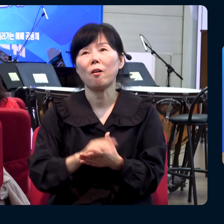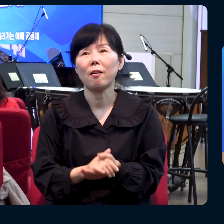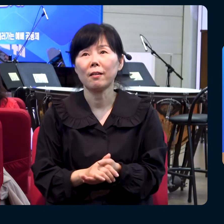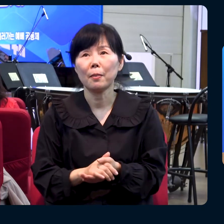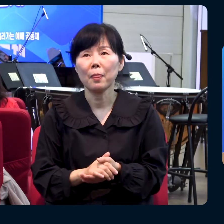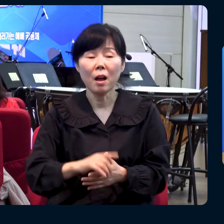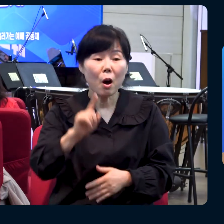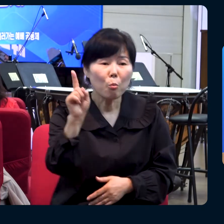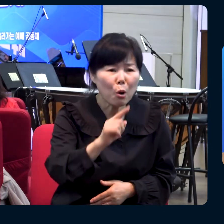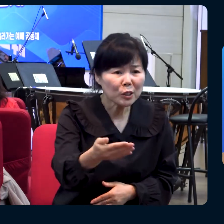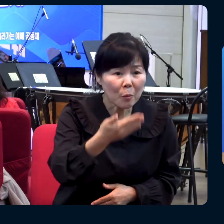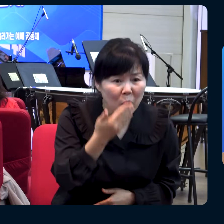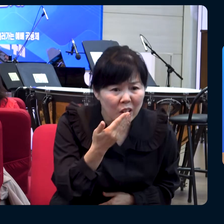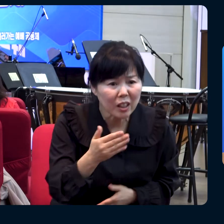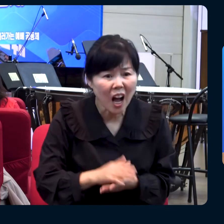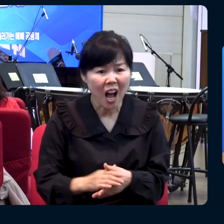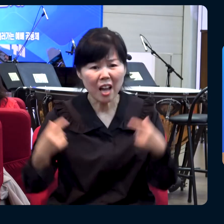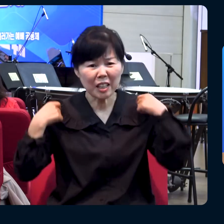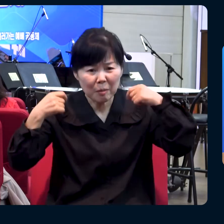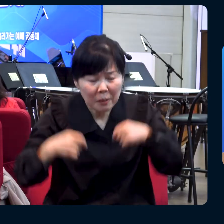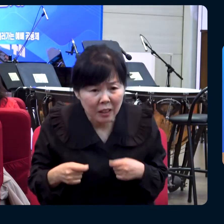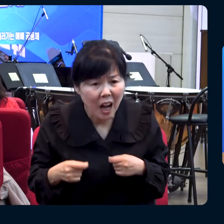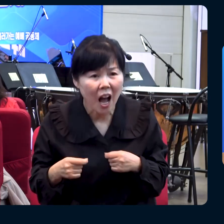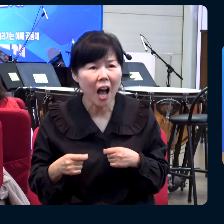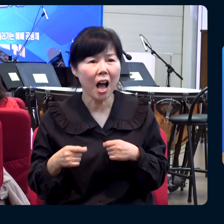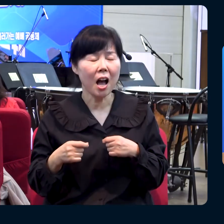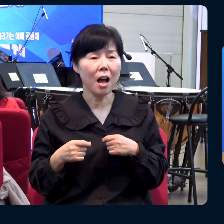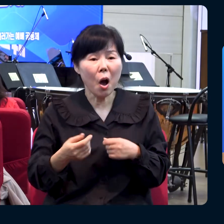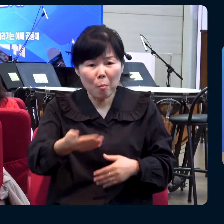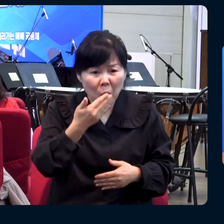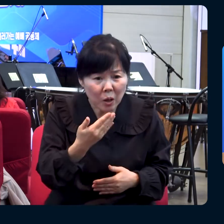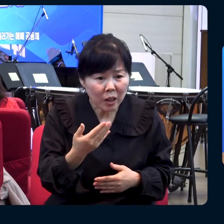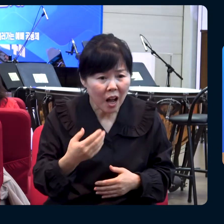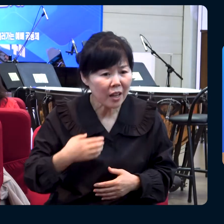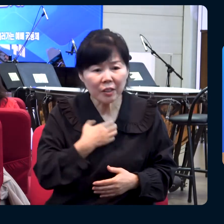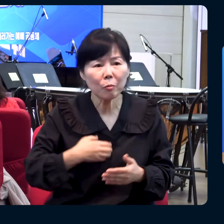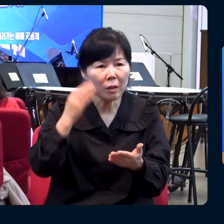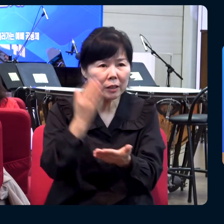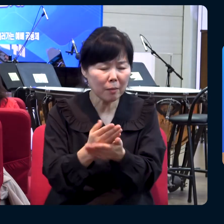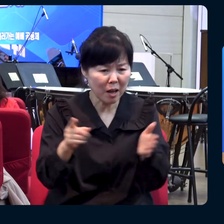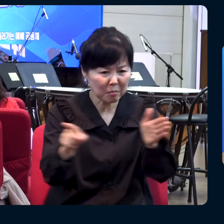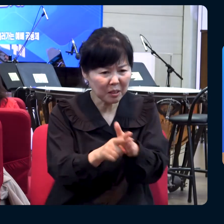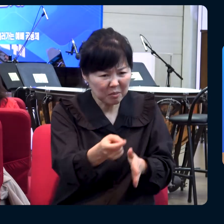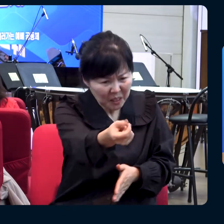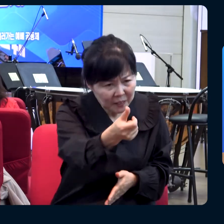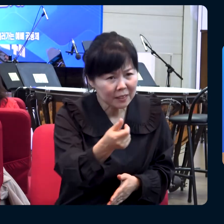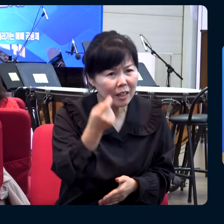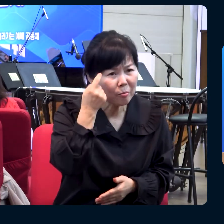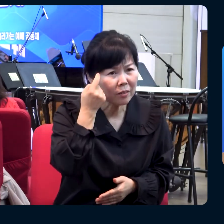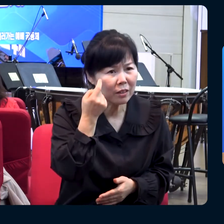뭐냐면 무엇을 먹을까 입을까 마실까 염려하지 마라. 믿음이 적은 자들아.